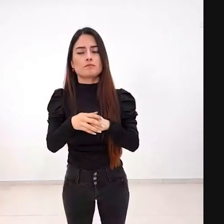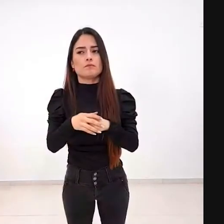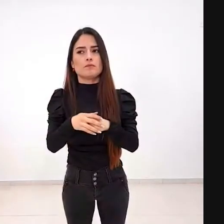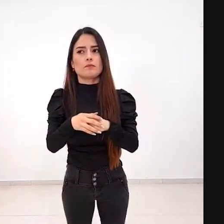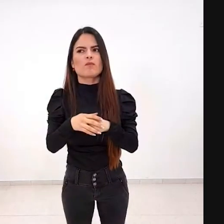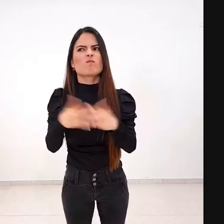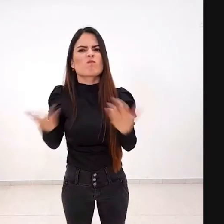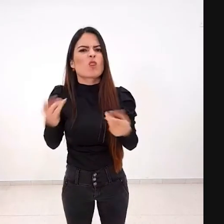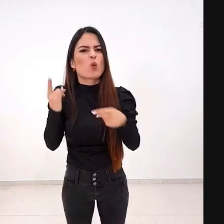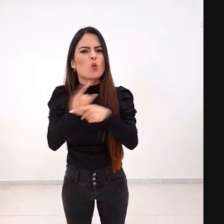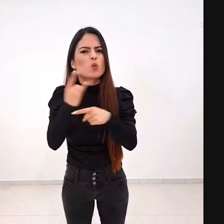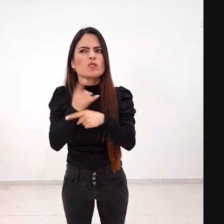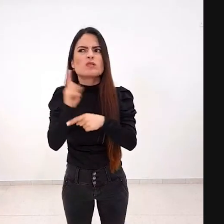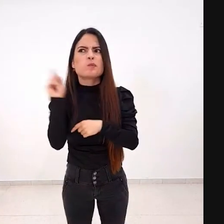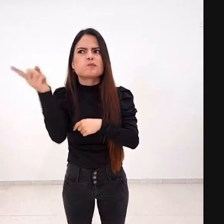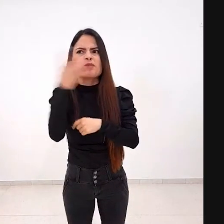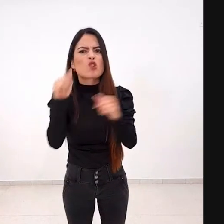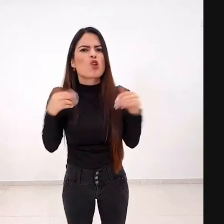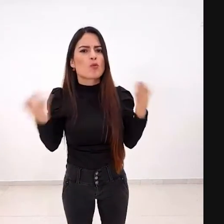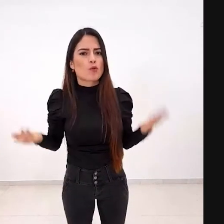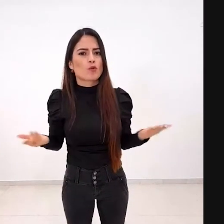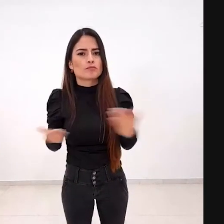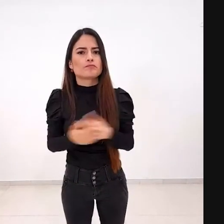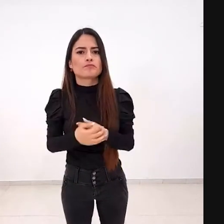y por qué